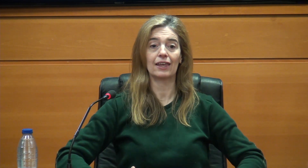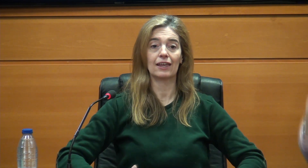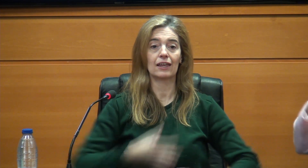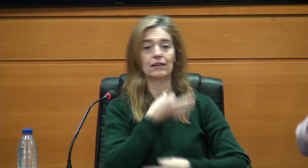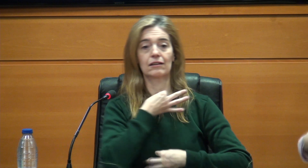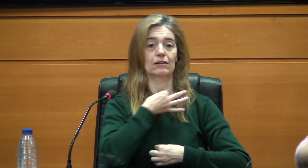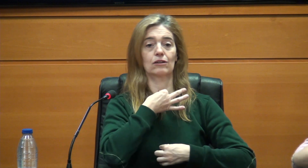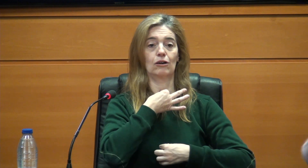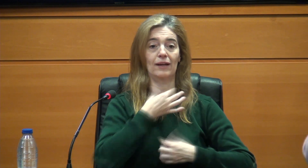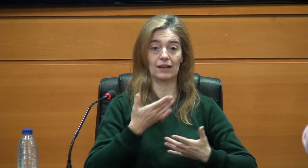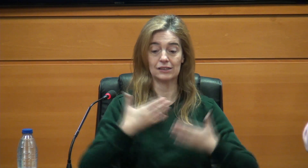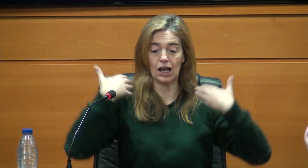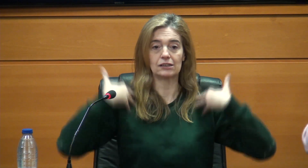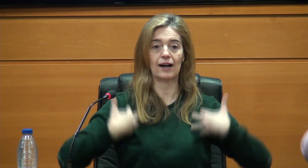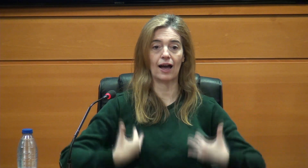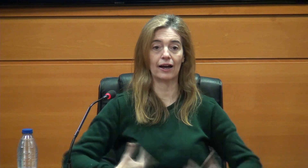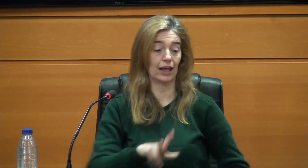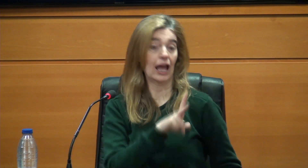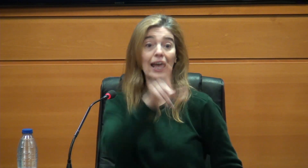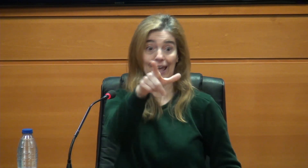traje con corbata elegante